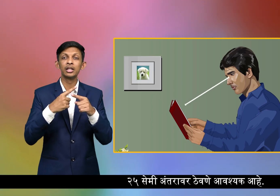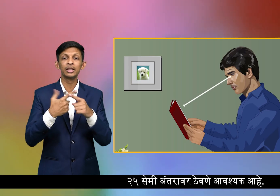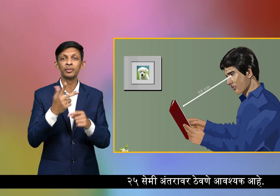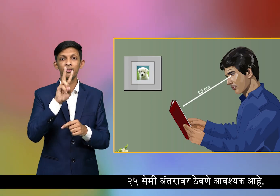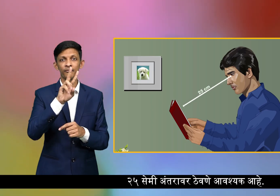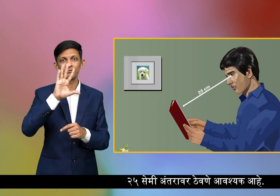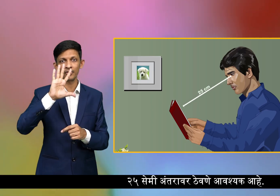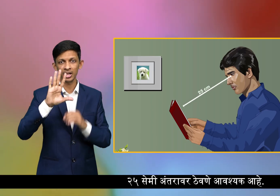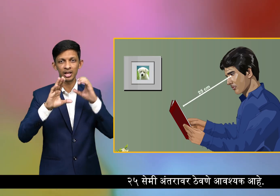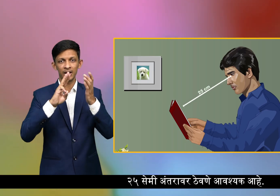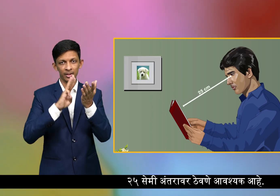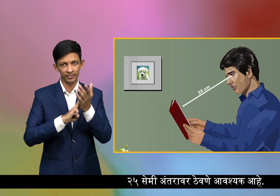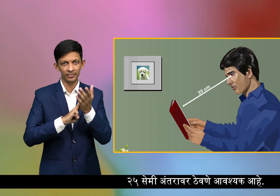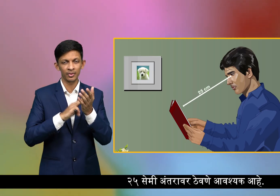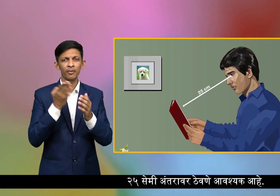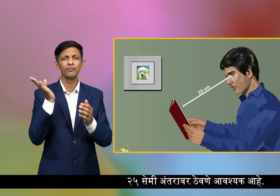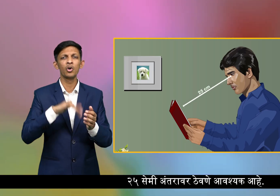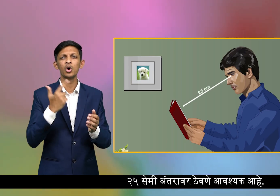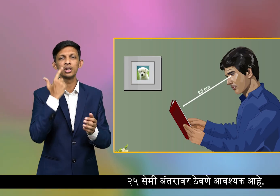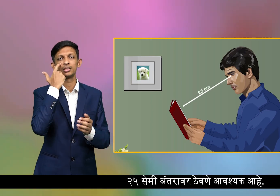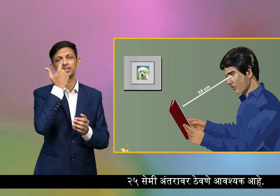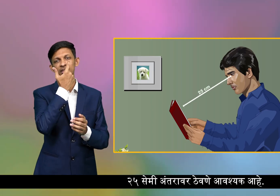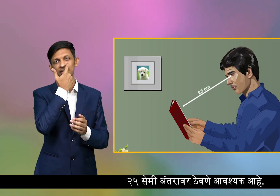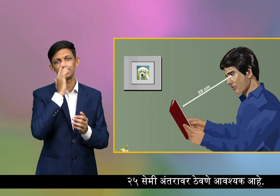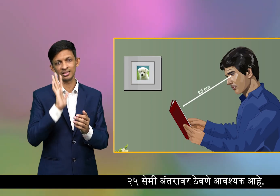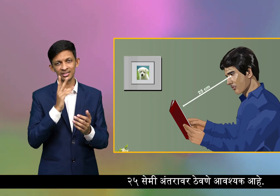25 सेंटीमीटर अंतरावर ठेवणे आवश्यक आहे.